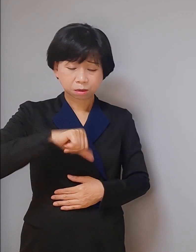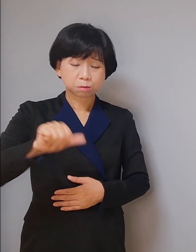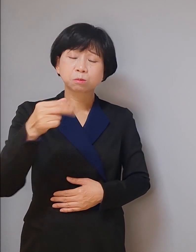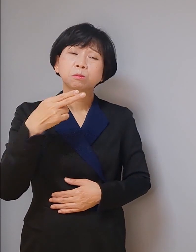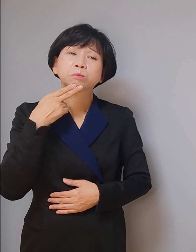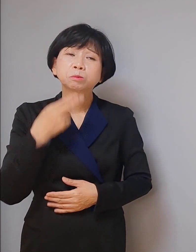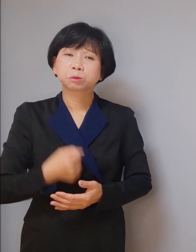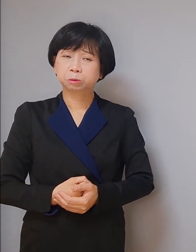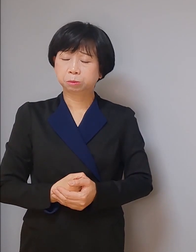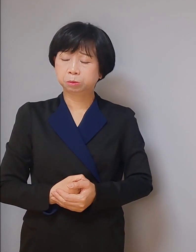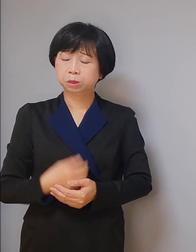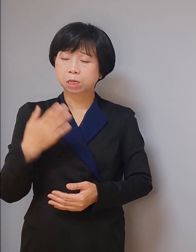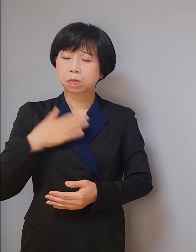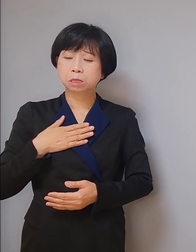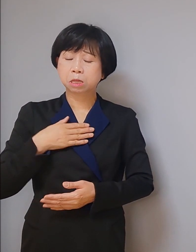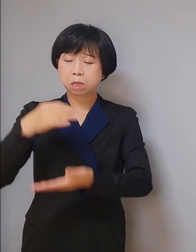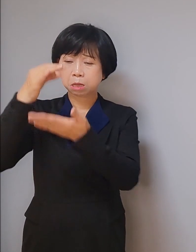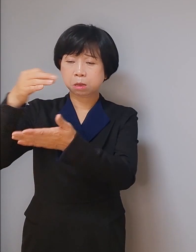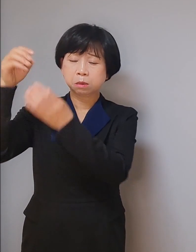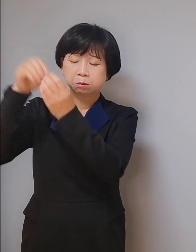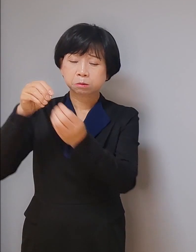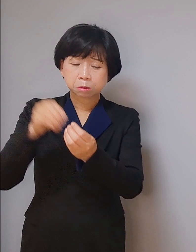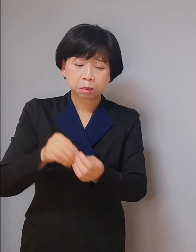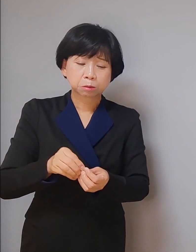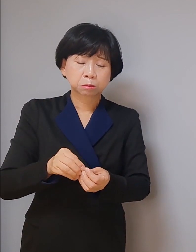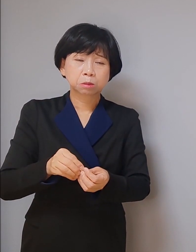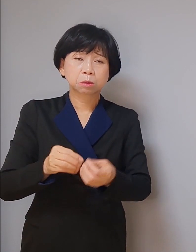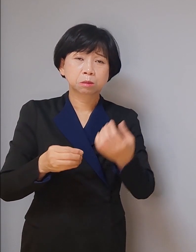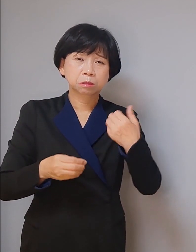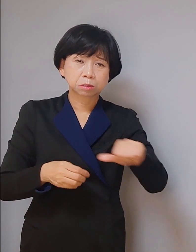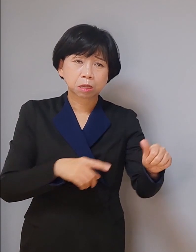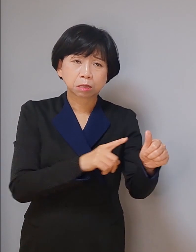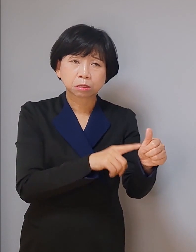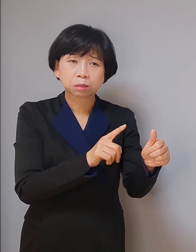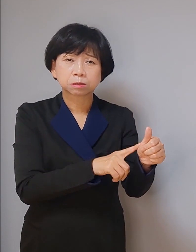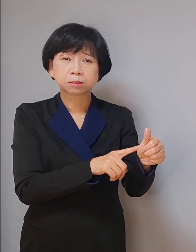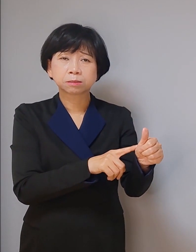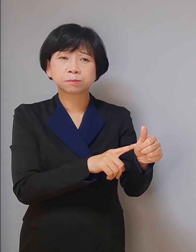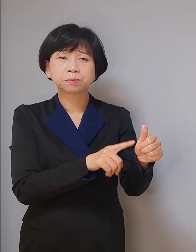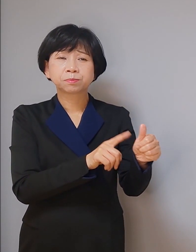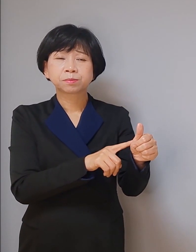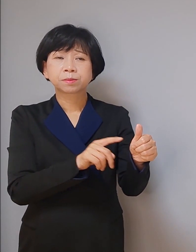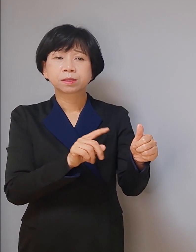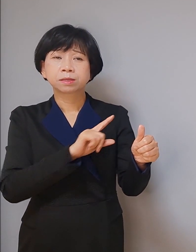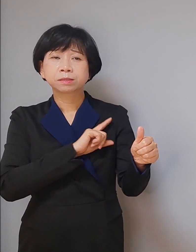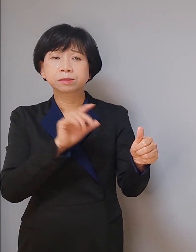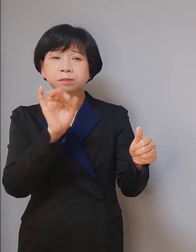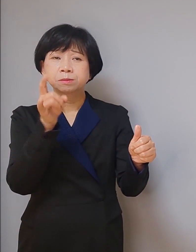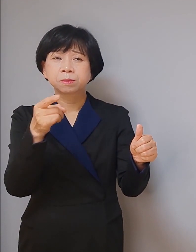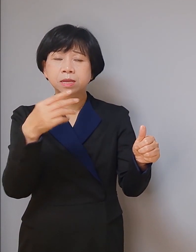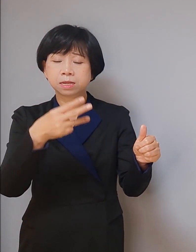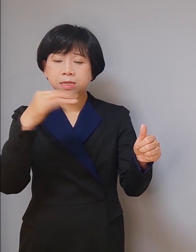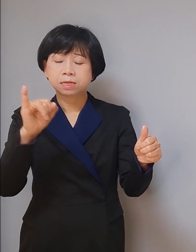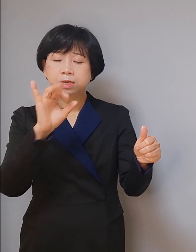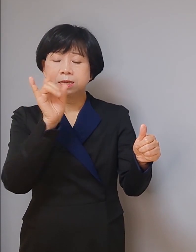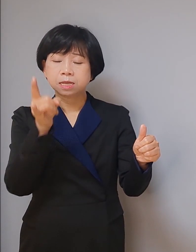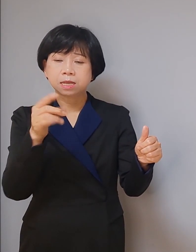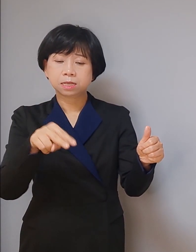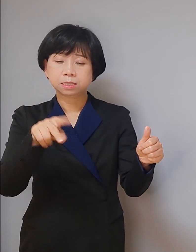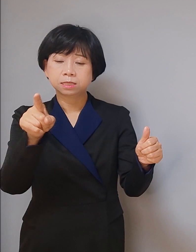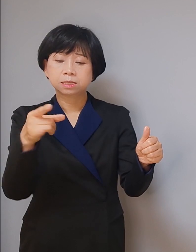없사오니 나의 상속자는 이 다메섹 사람 엘리에셀이니이다. 아멘.